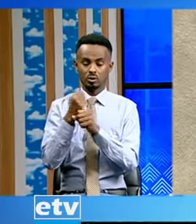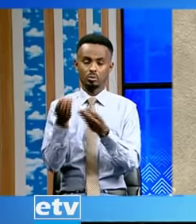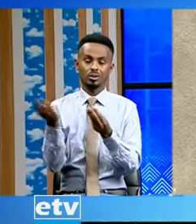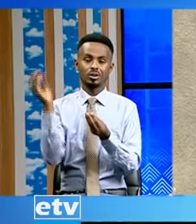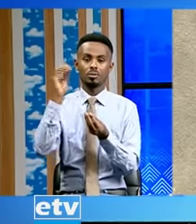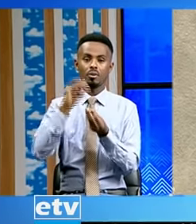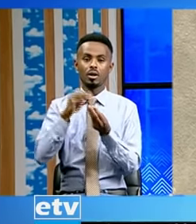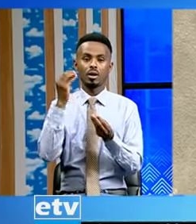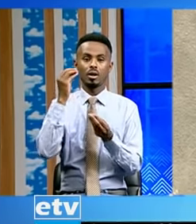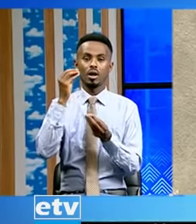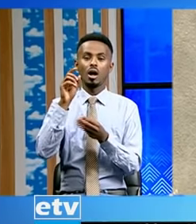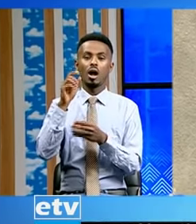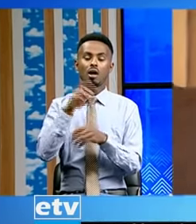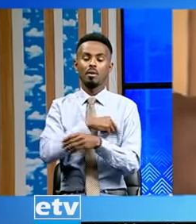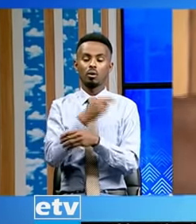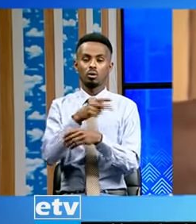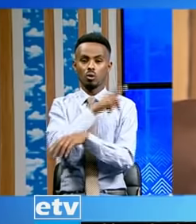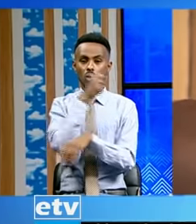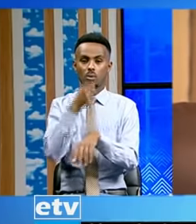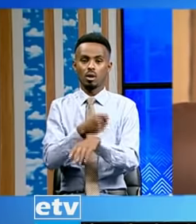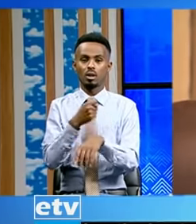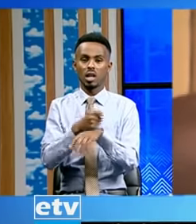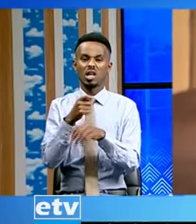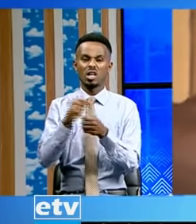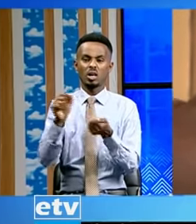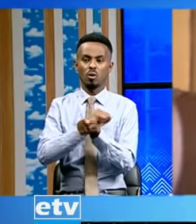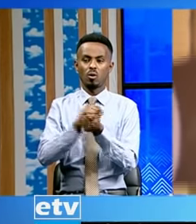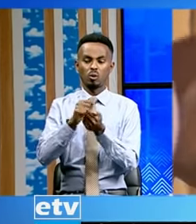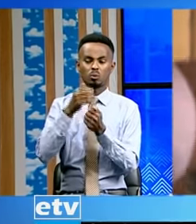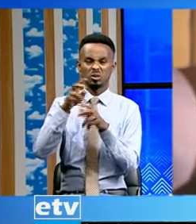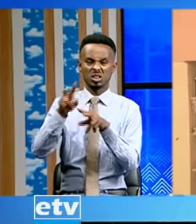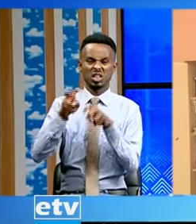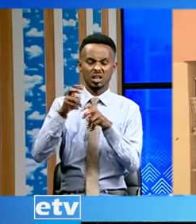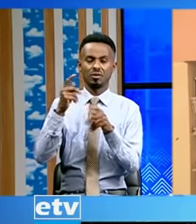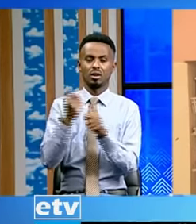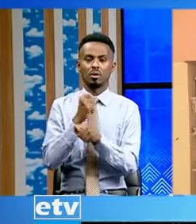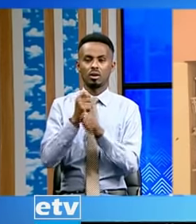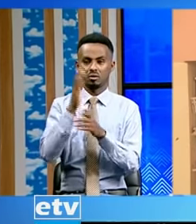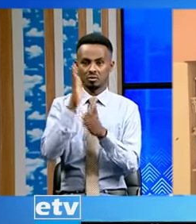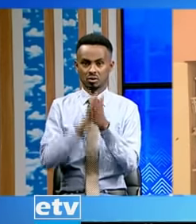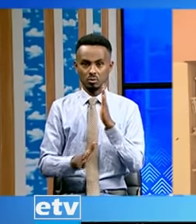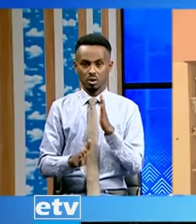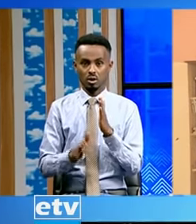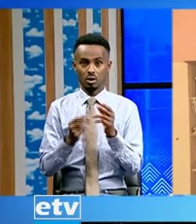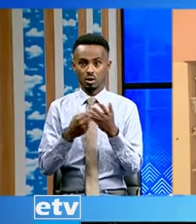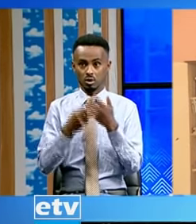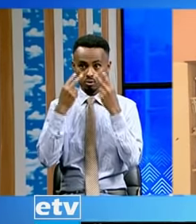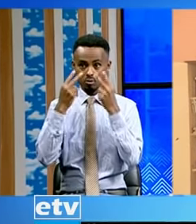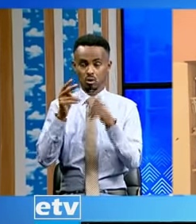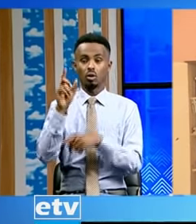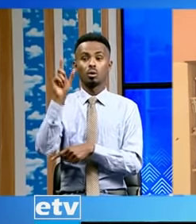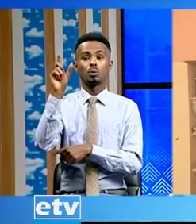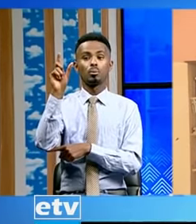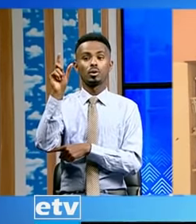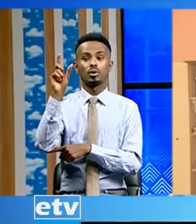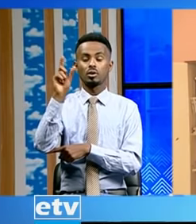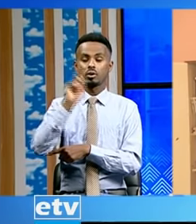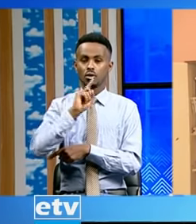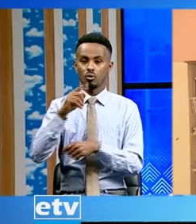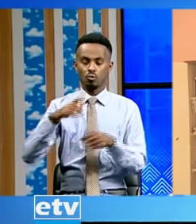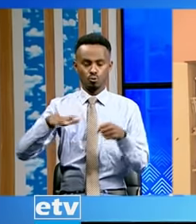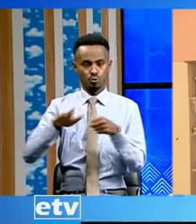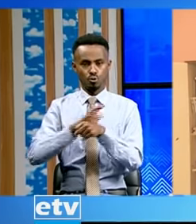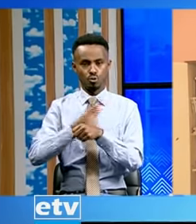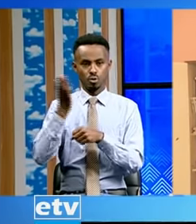በተጨማሪም ቤተ እምነቶች ላይም የማውደም ጸያፍ ተግባራትን ፈጽሟል። ይሄ እንደምታዩት መስጊዱ ሙሉ